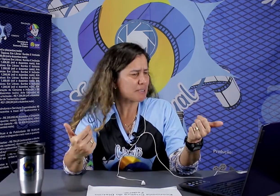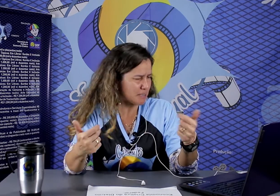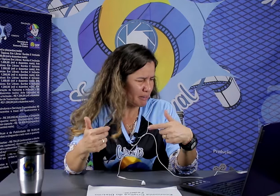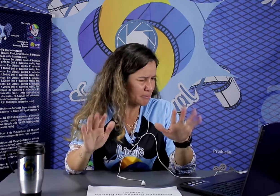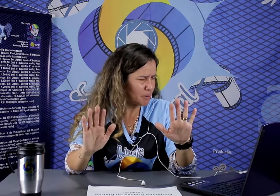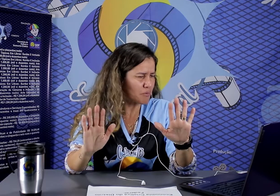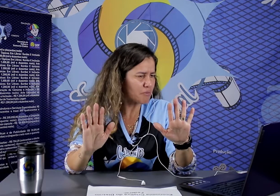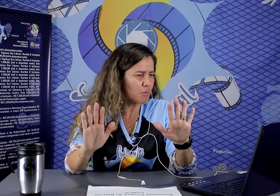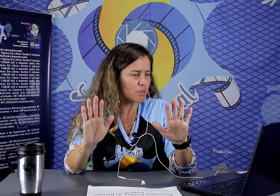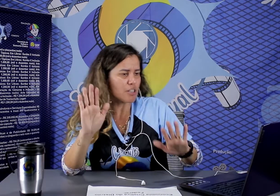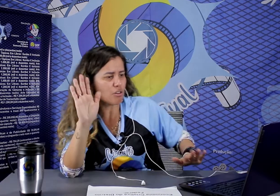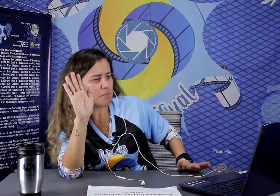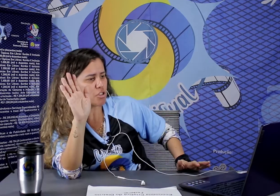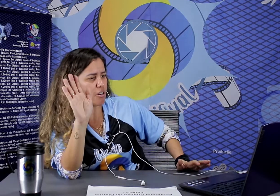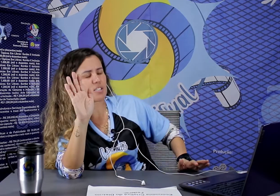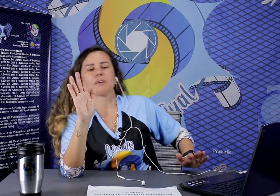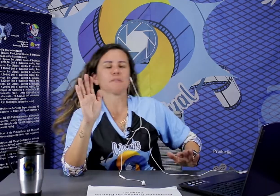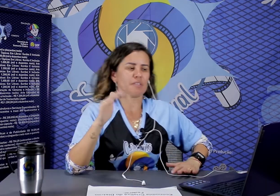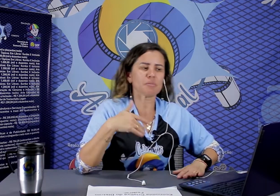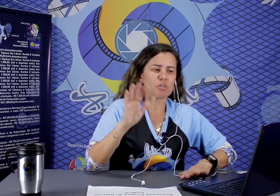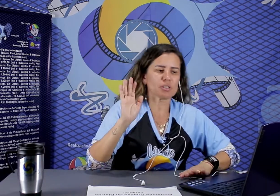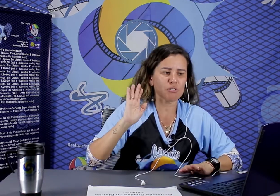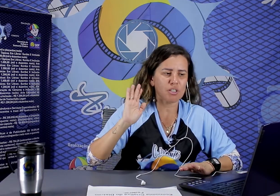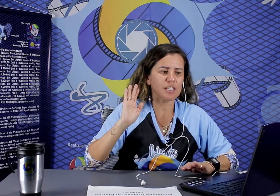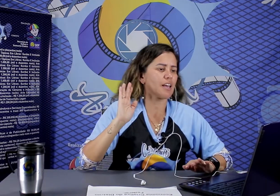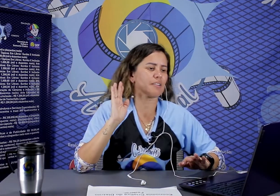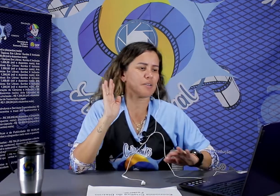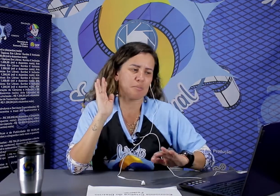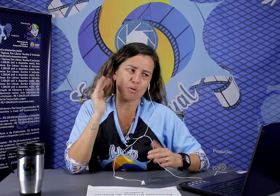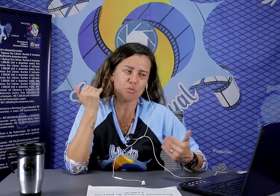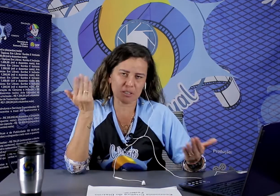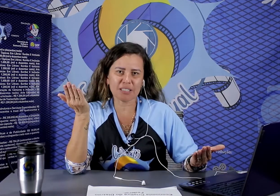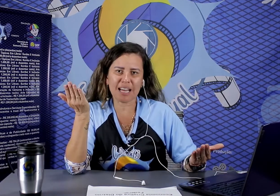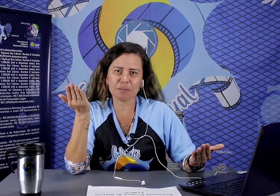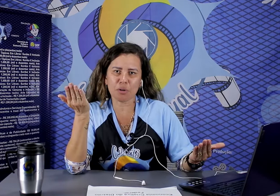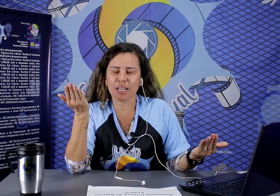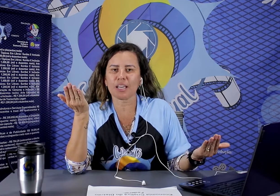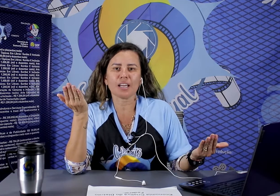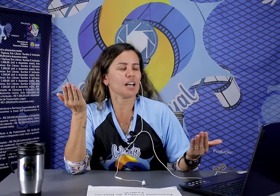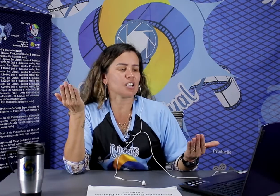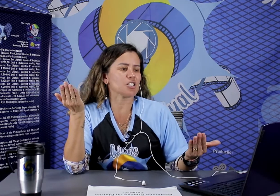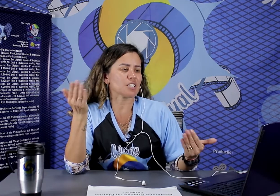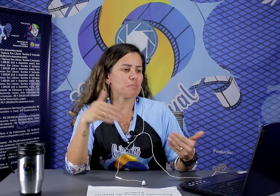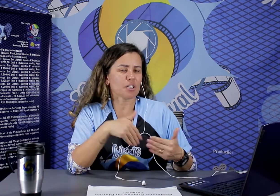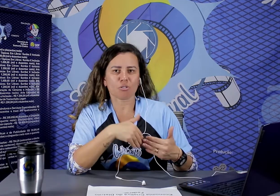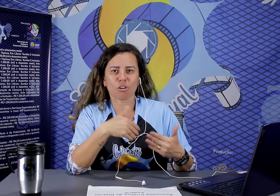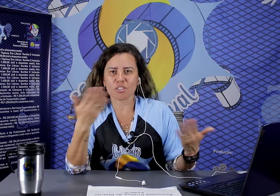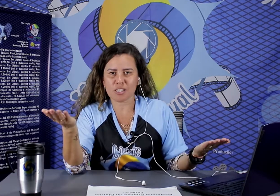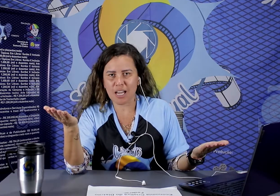né? Vamos contar a história mentirosa. Vamos contar do jeito que é. Procurando nada, porque a gente sabe que a escola de